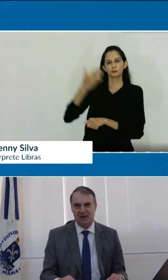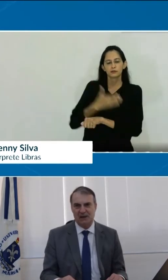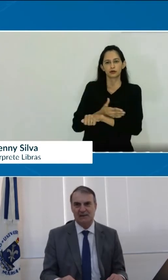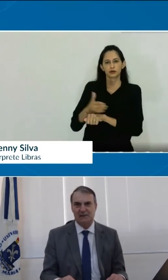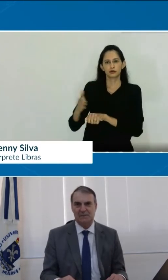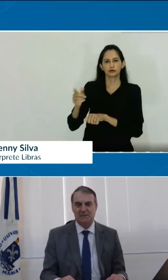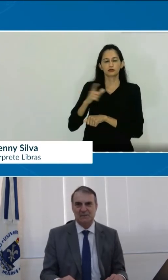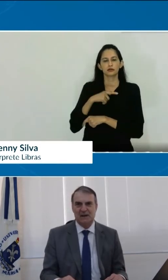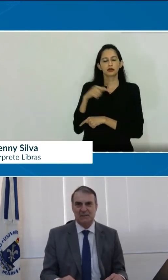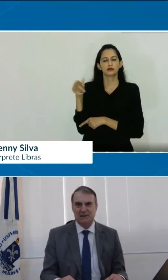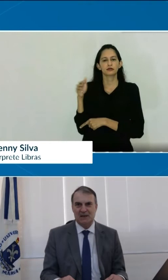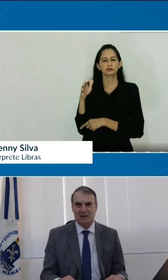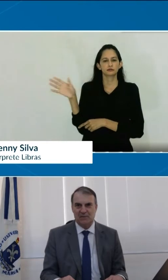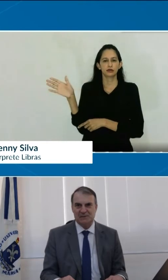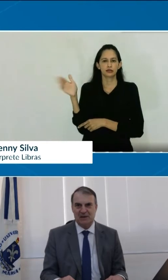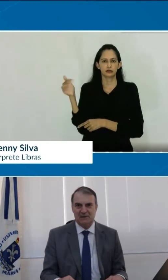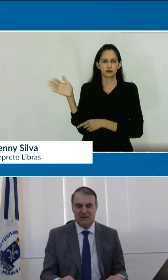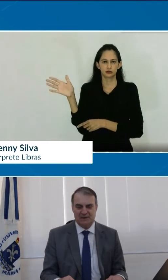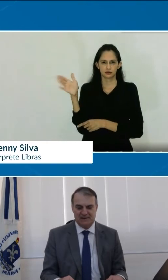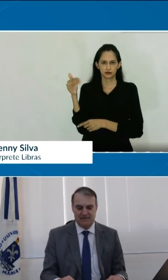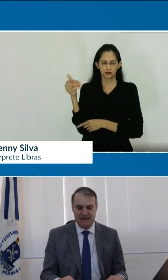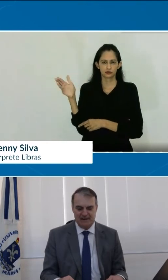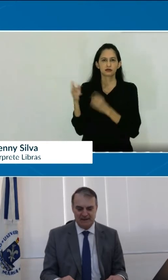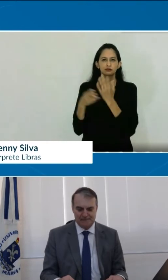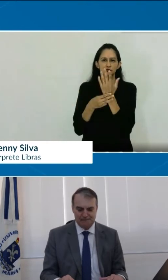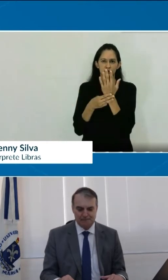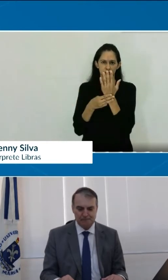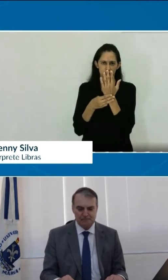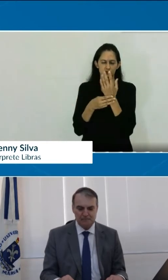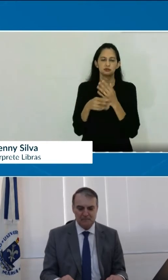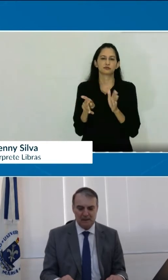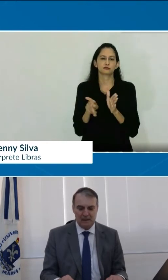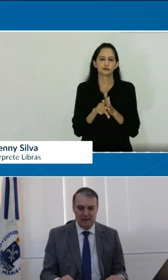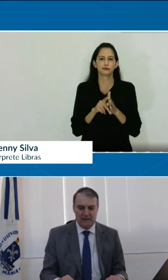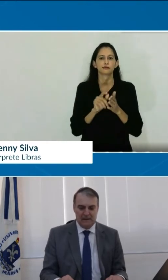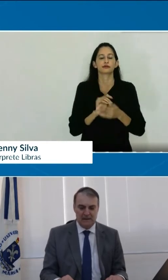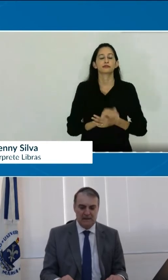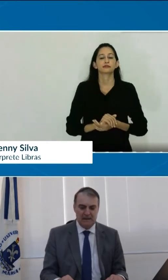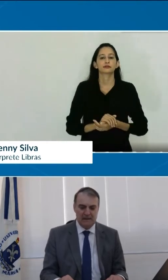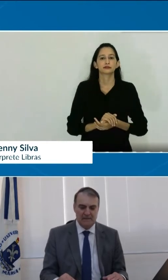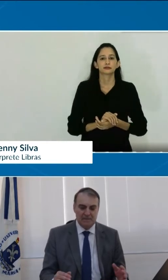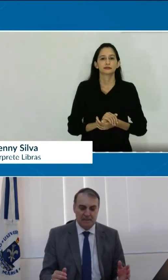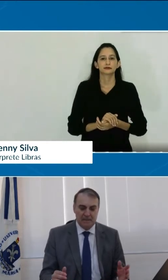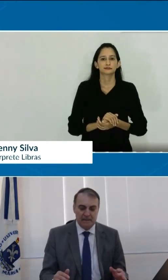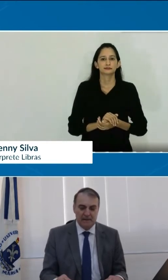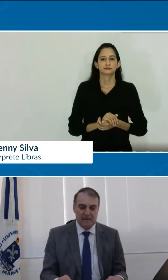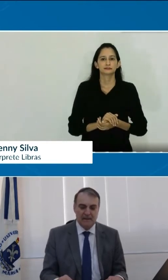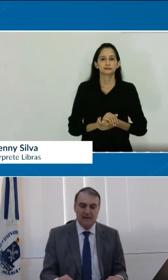minha direita a bandeira da Universidade Federal de Santa Maria.